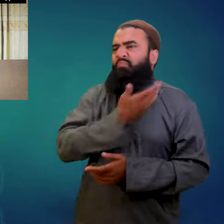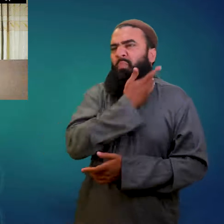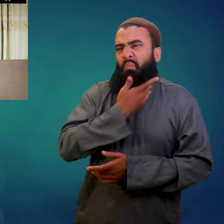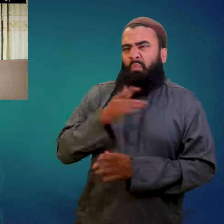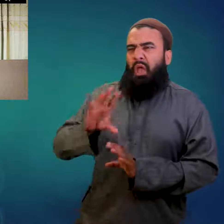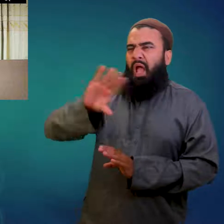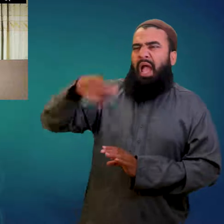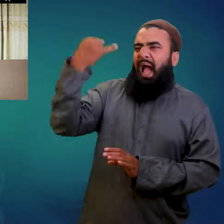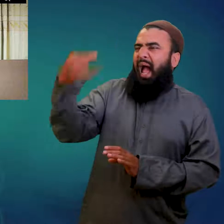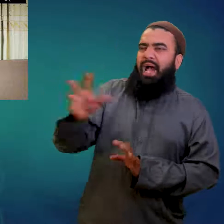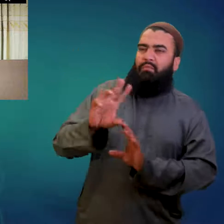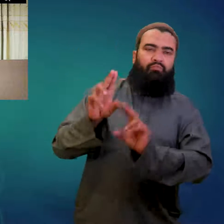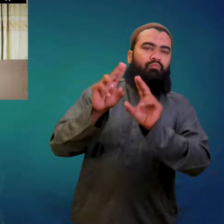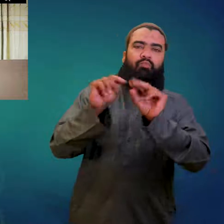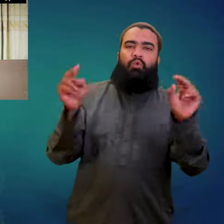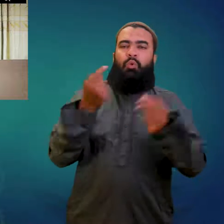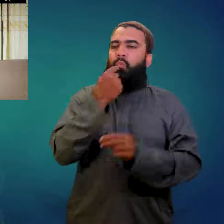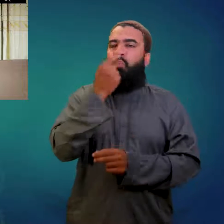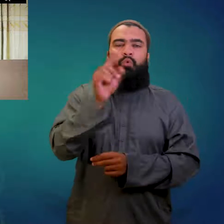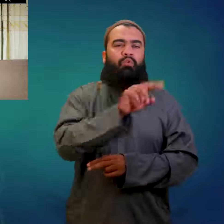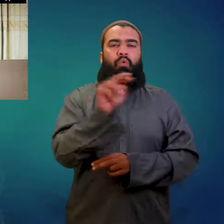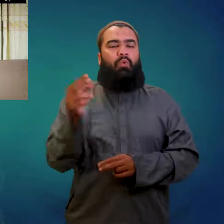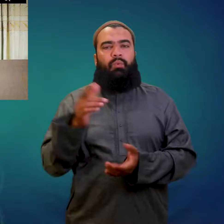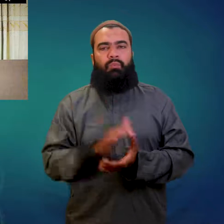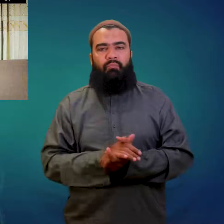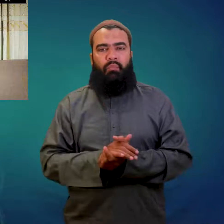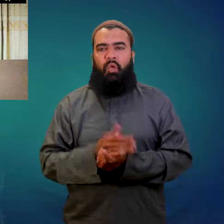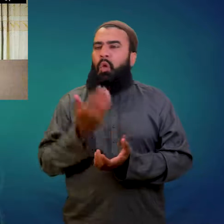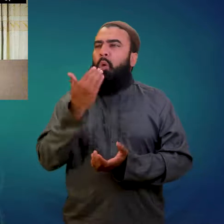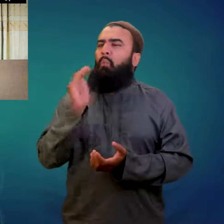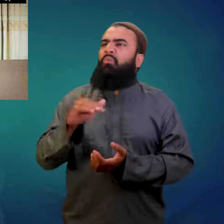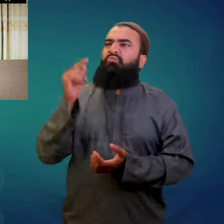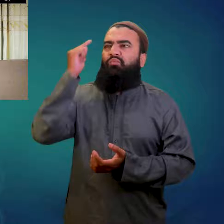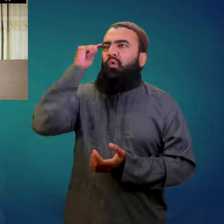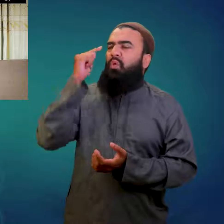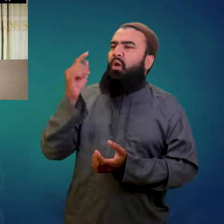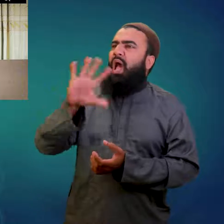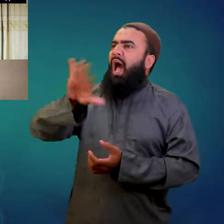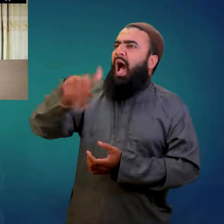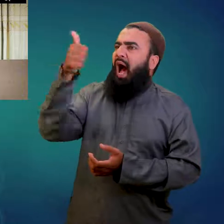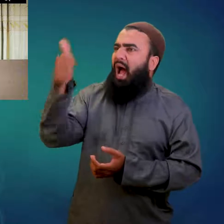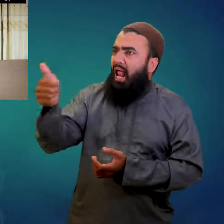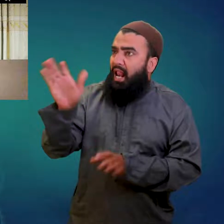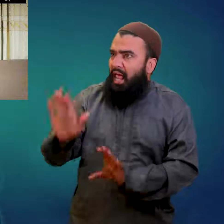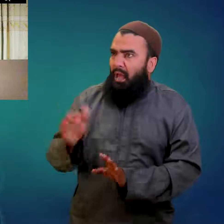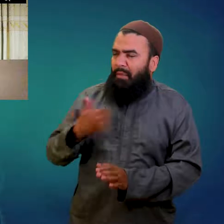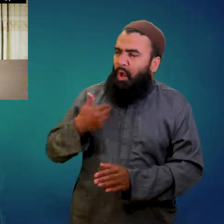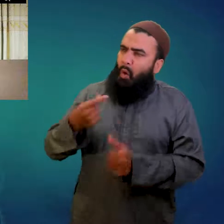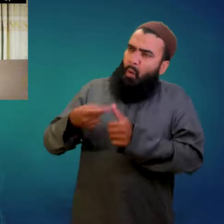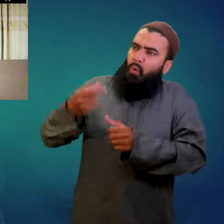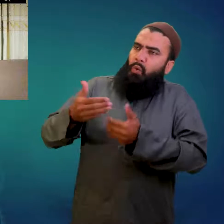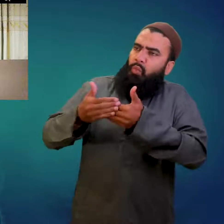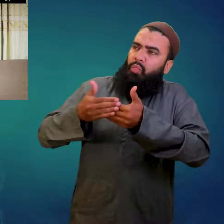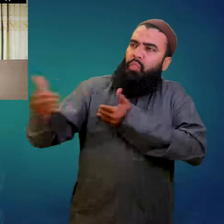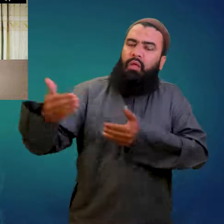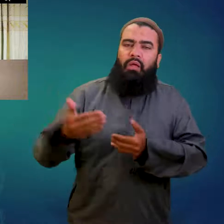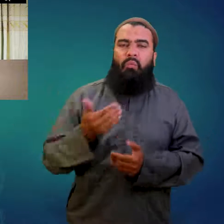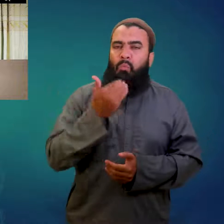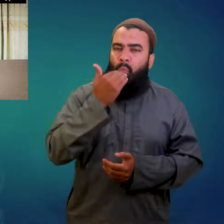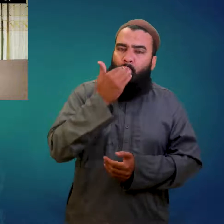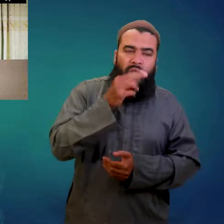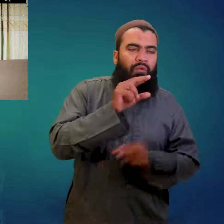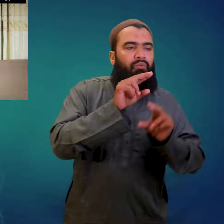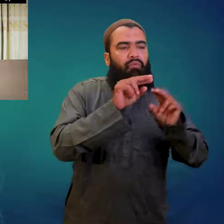ہے، اس کو اس نیت کے ساتھ کہ یہ ہمارے لیے اچھی نہیں، بہتر نہیں، چھوڑ دیا جائے اور کبھی بھی